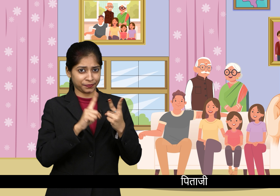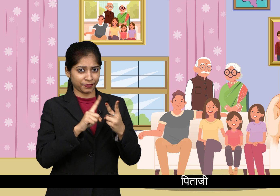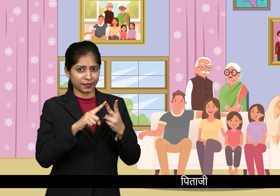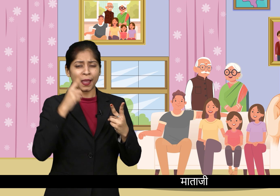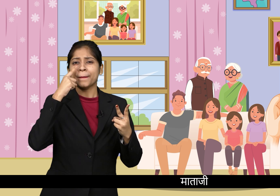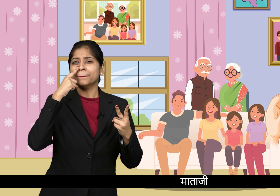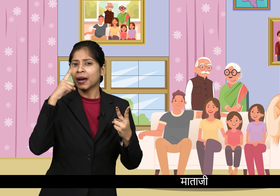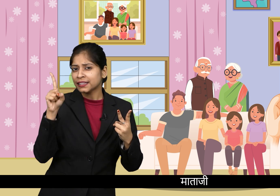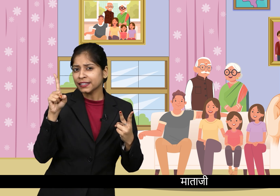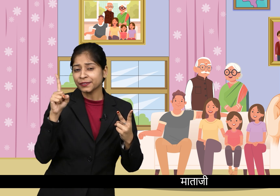माताजी,